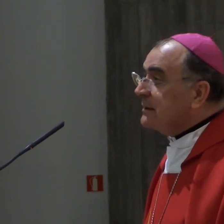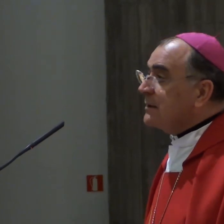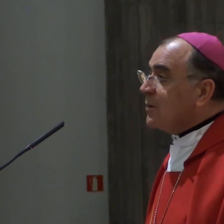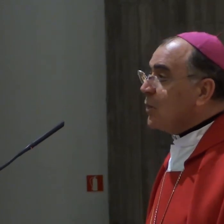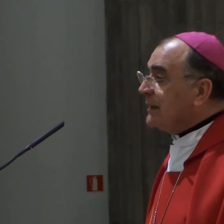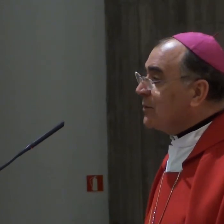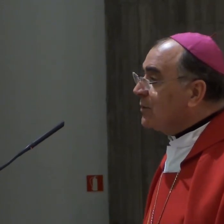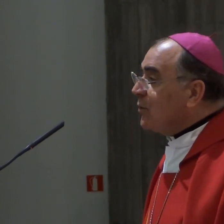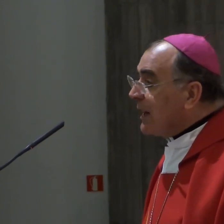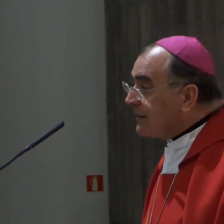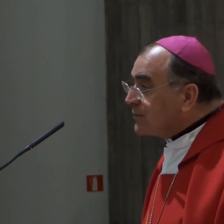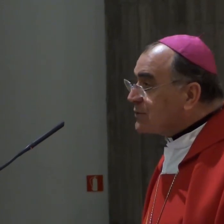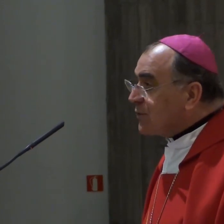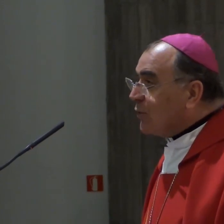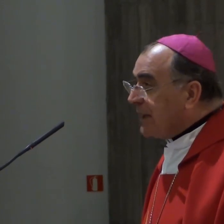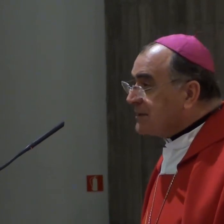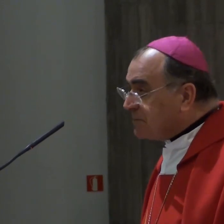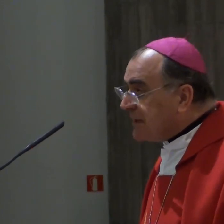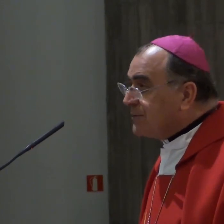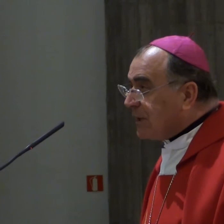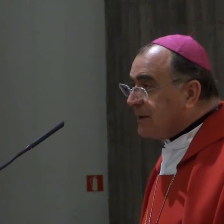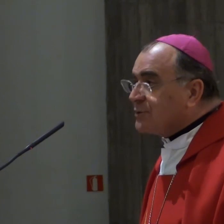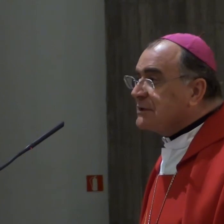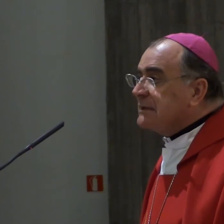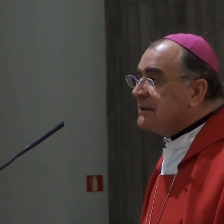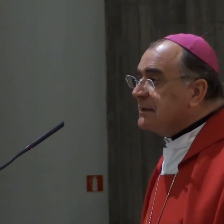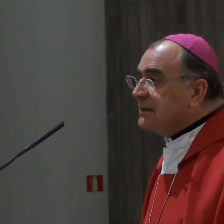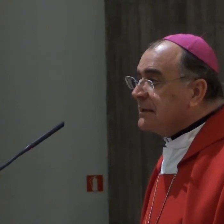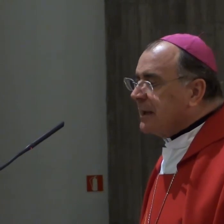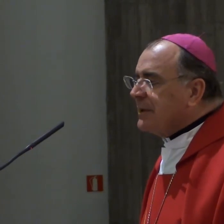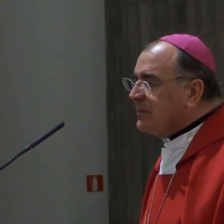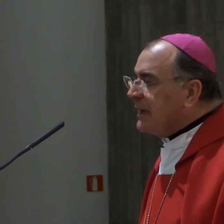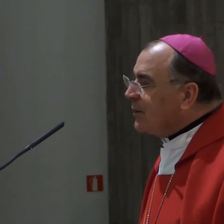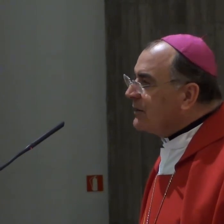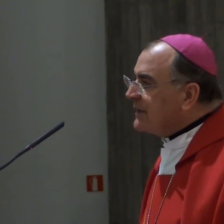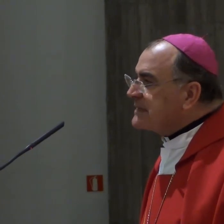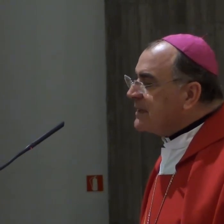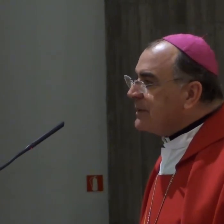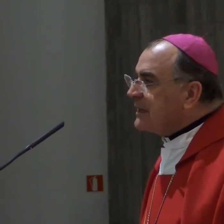bien cuando lo hagamos con el espíritu de Dios